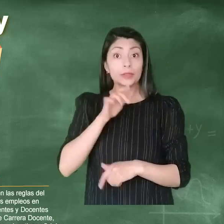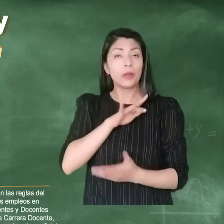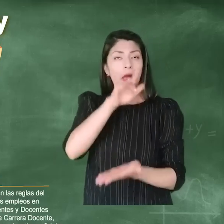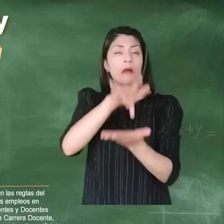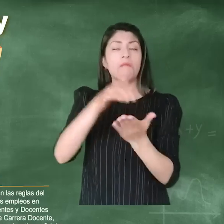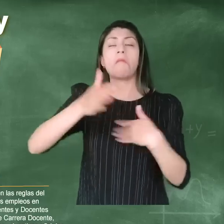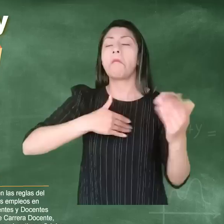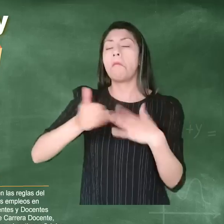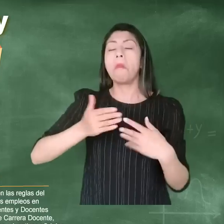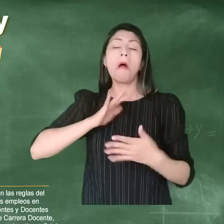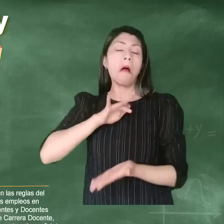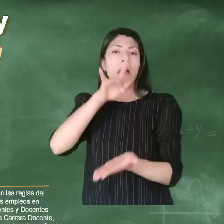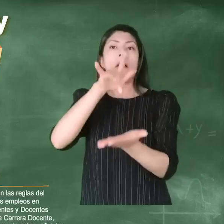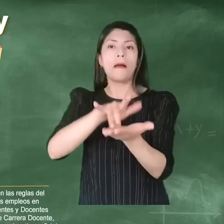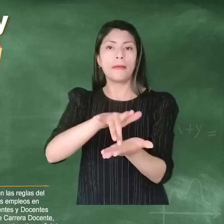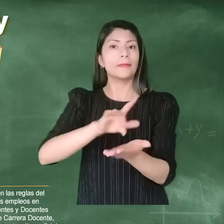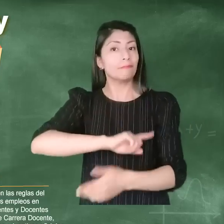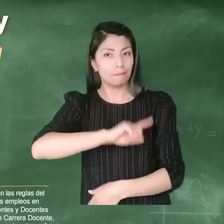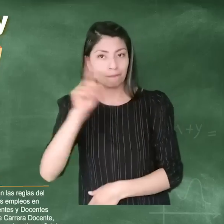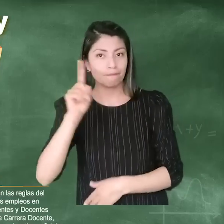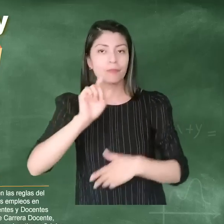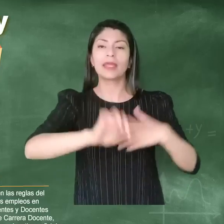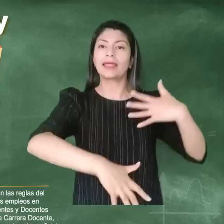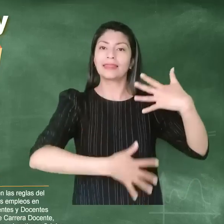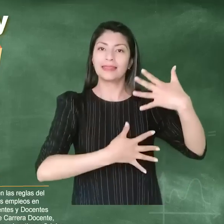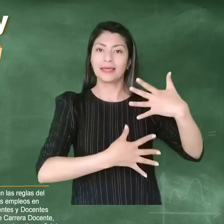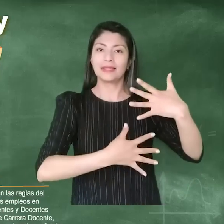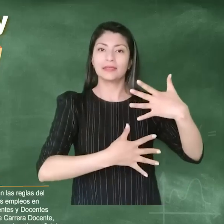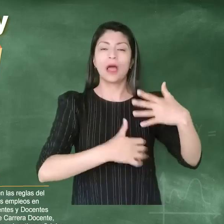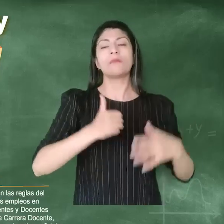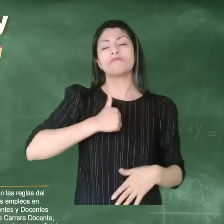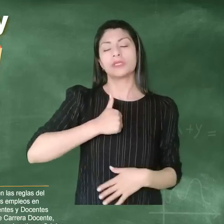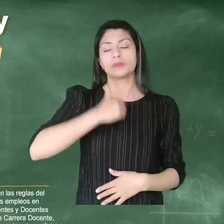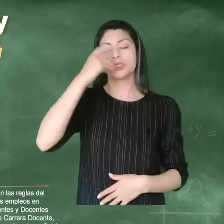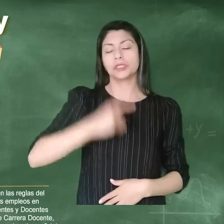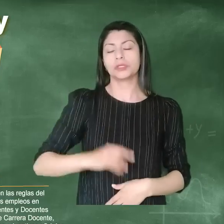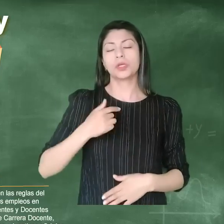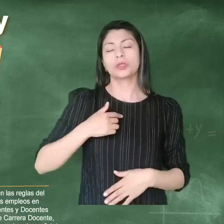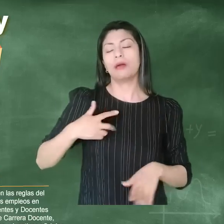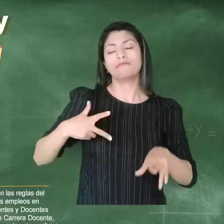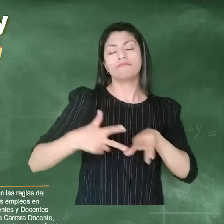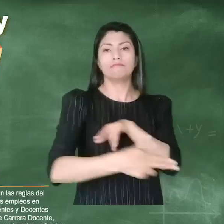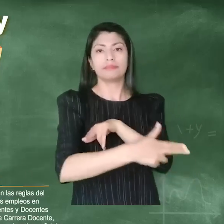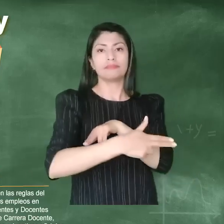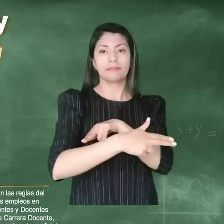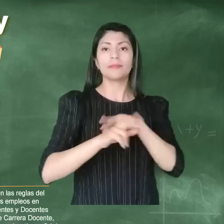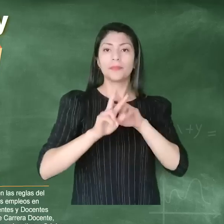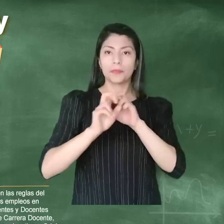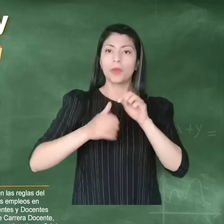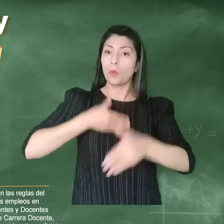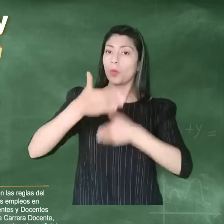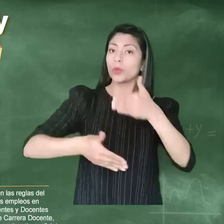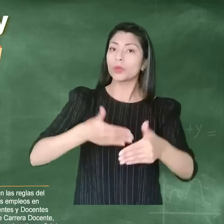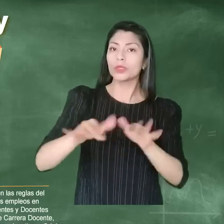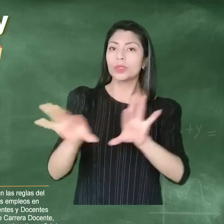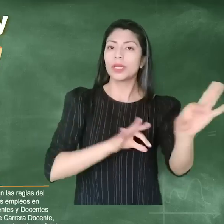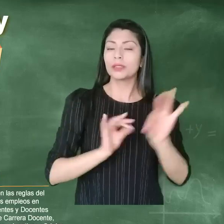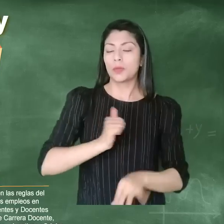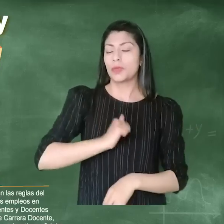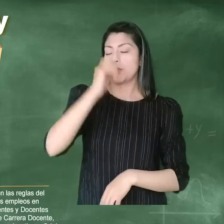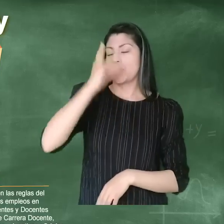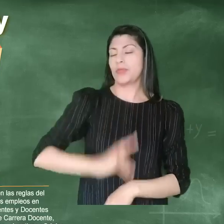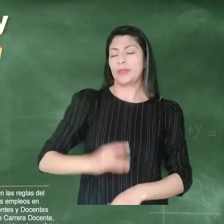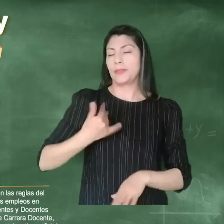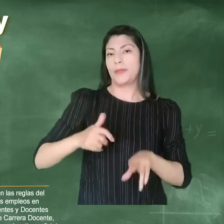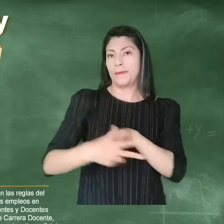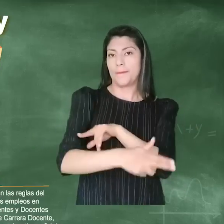pruebas previstas en este proceso de selección. 10. Renunciar voluntariamente en cualquier momento a